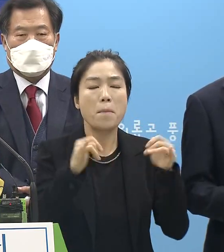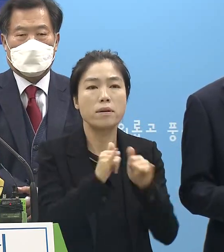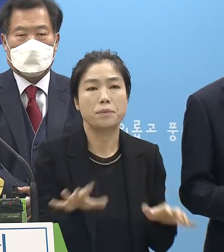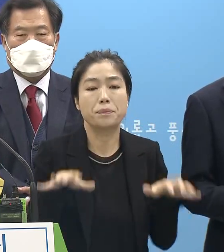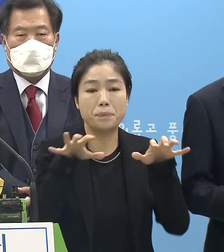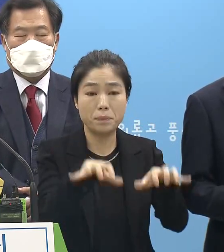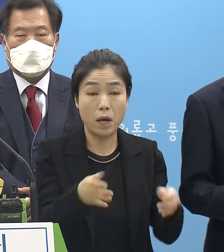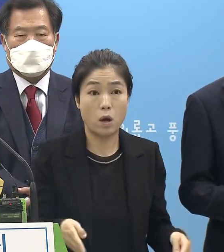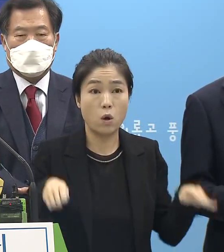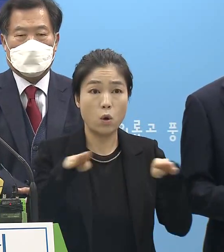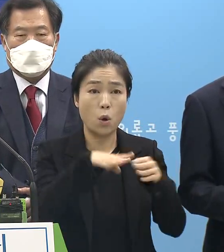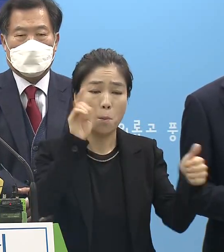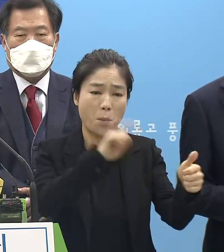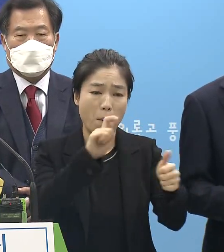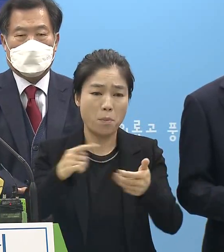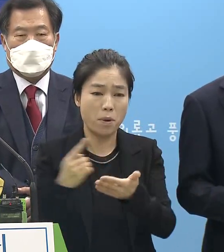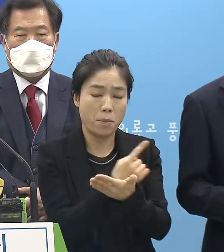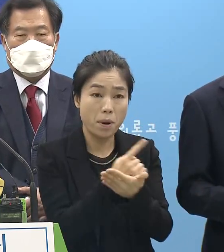다중이용시설에서